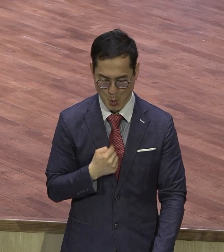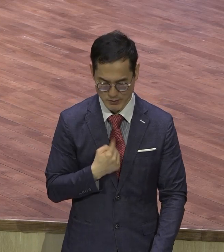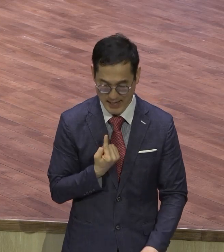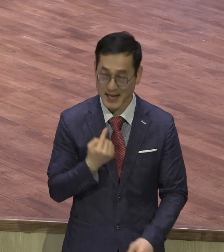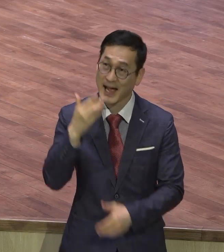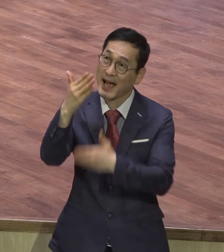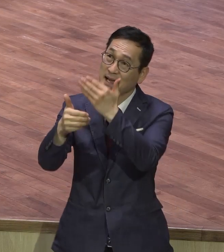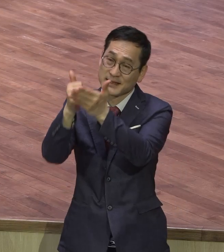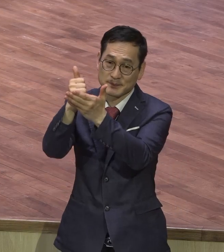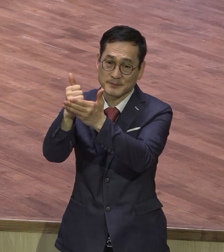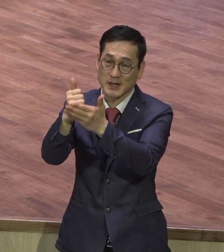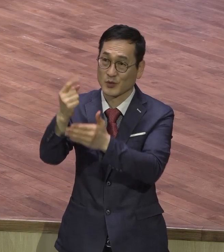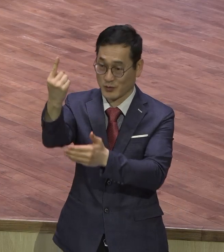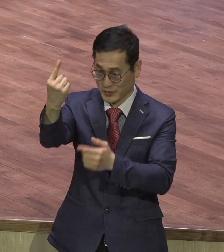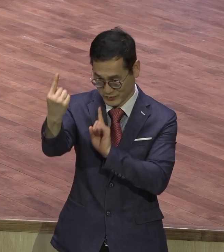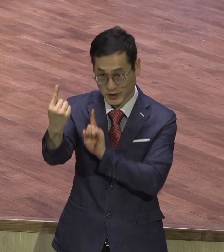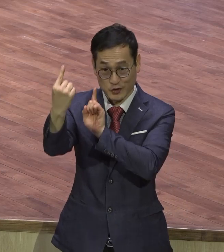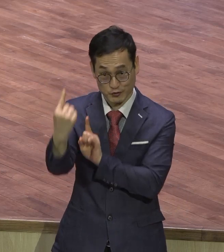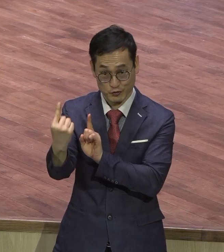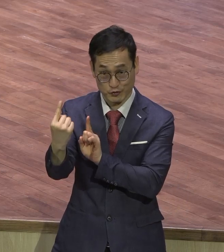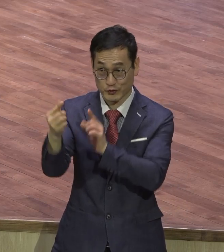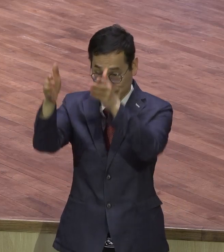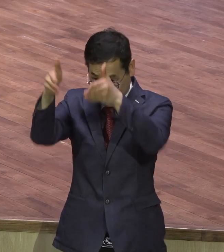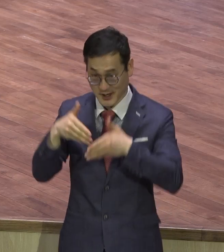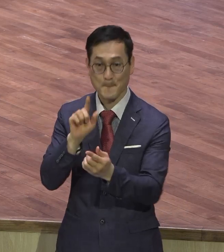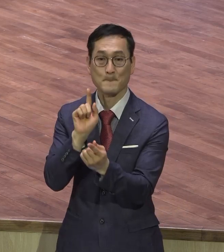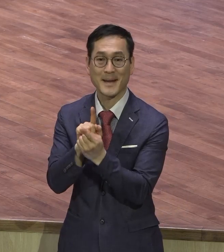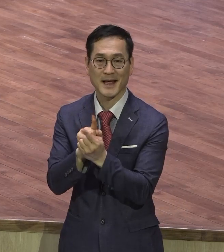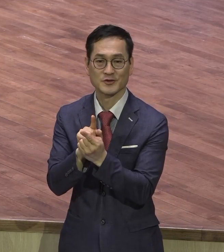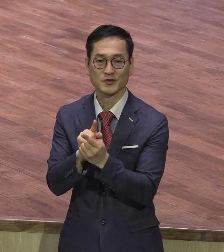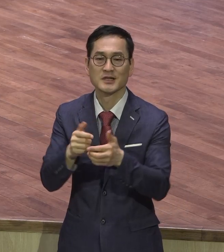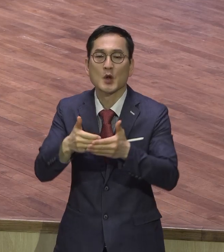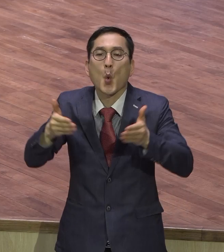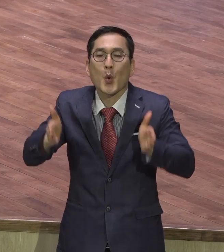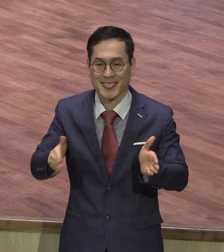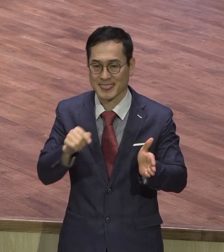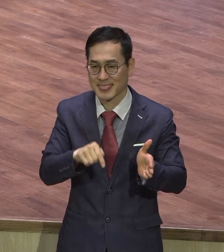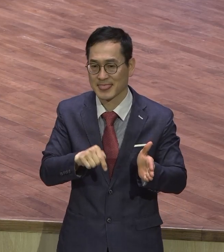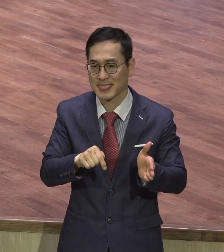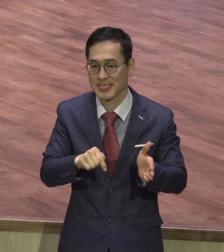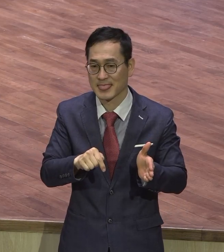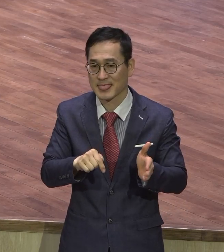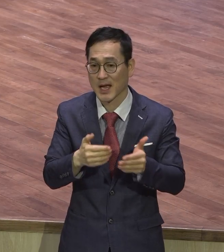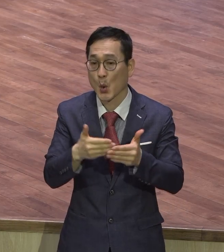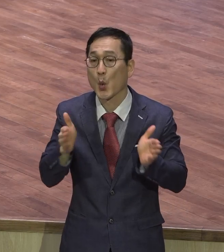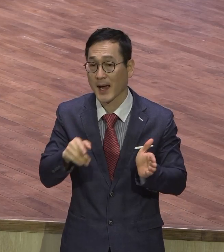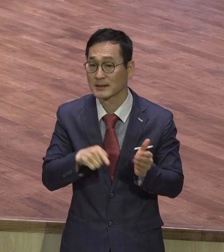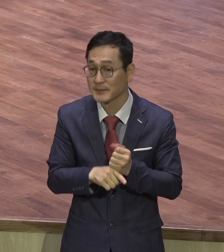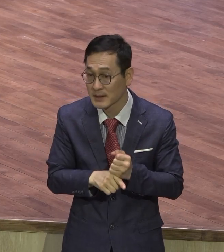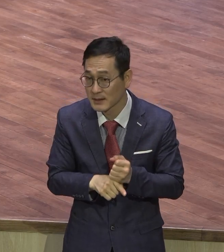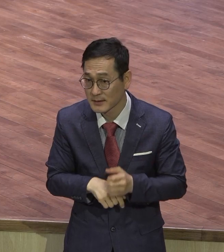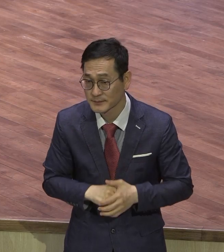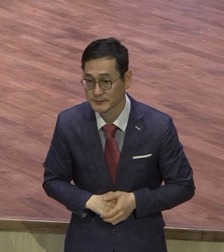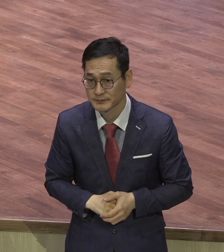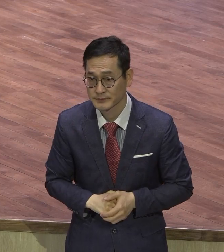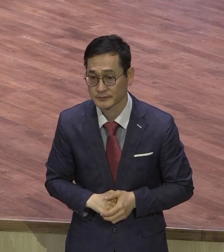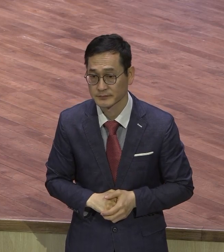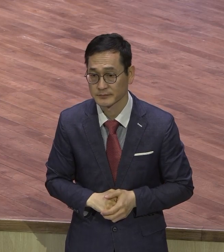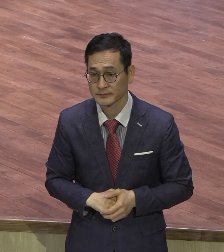하나님과 나 단둘이 만날 수 있는 공간, 그걸 말합니다.